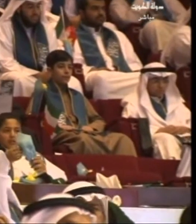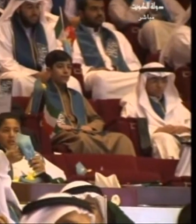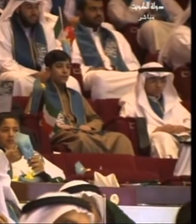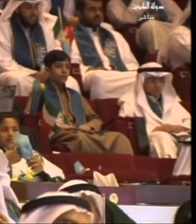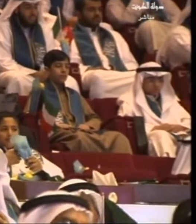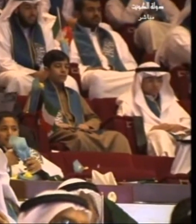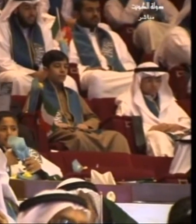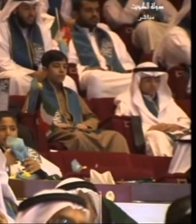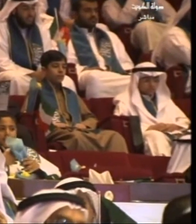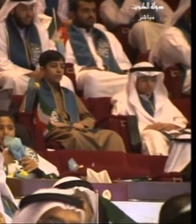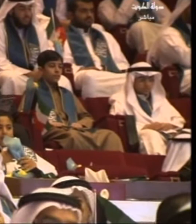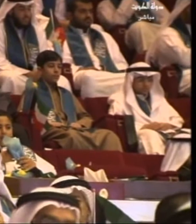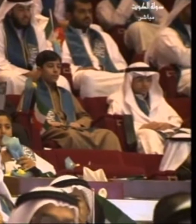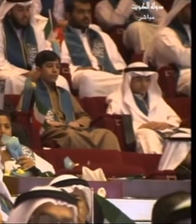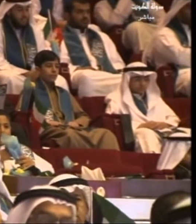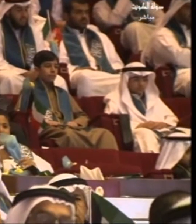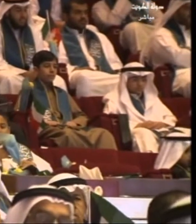بشكل دقيق وشامل